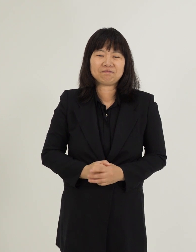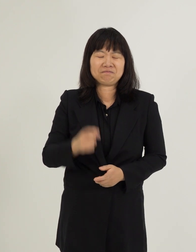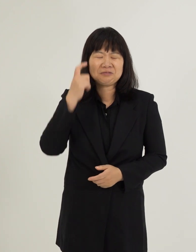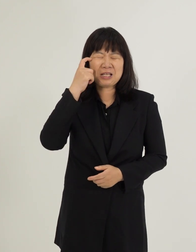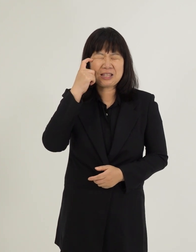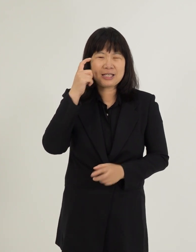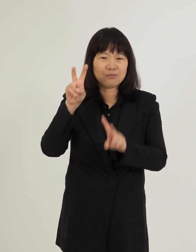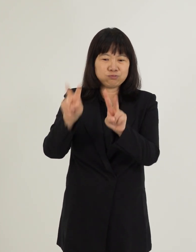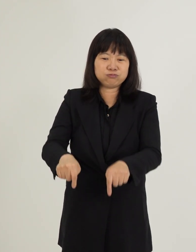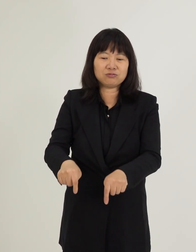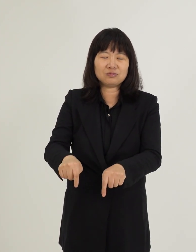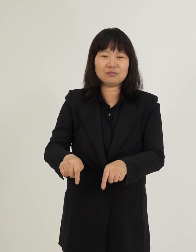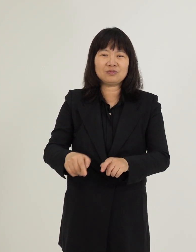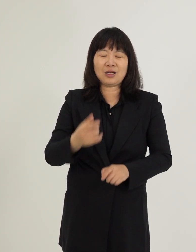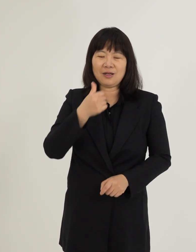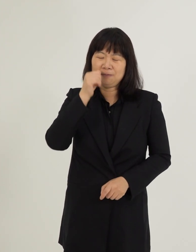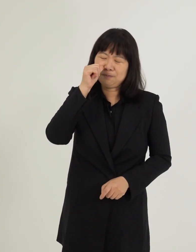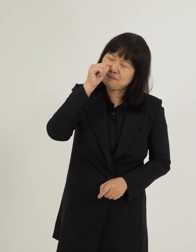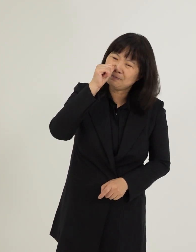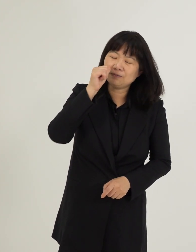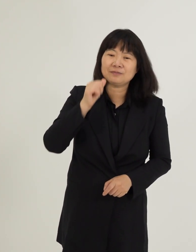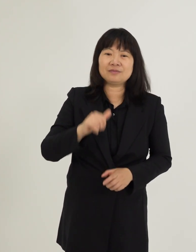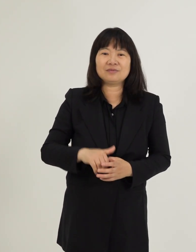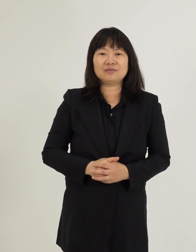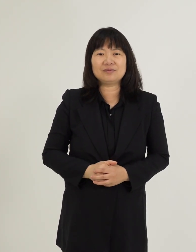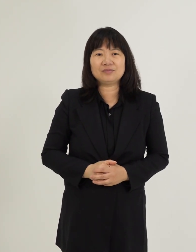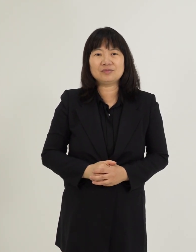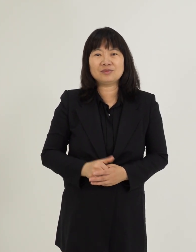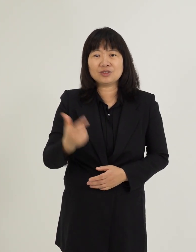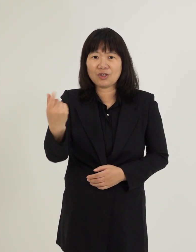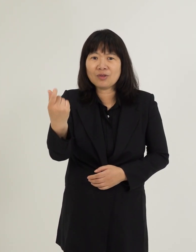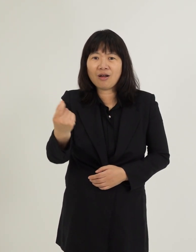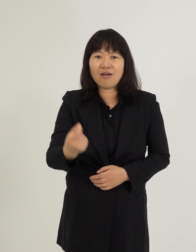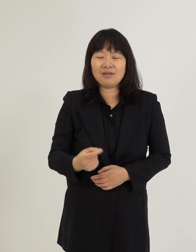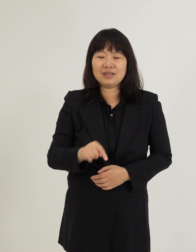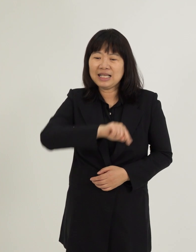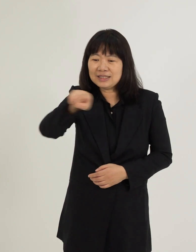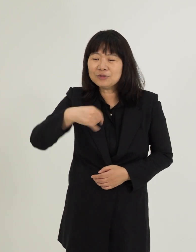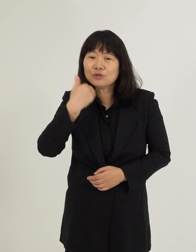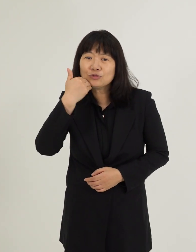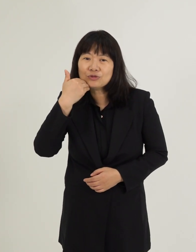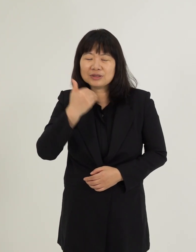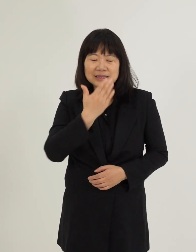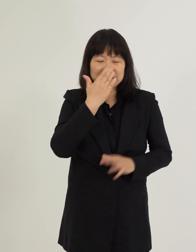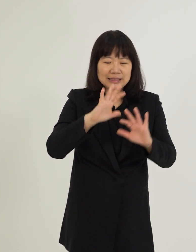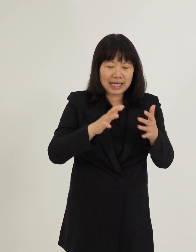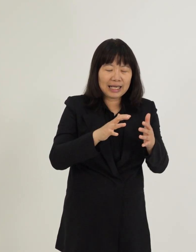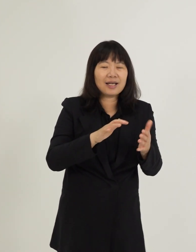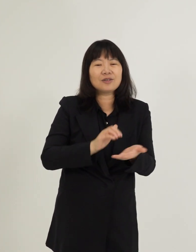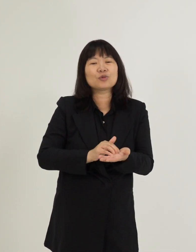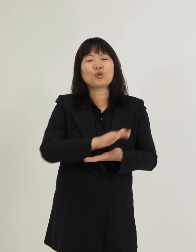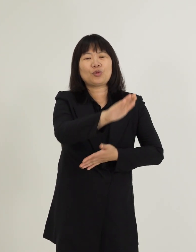무가치한 존재로 취급이 되고, 이 사람들이 다 누구예요? 이스라엘에 쫓겨난 자들이에요.